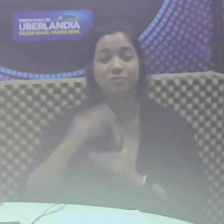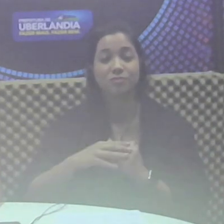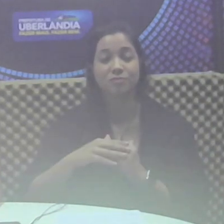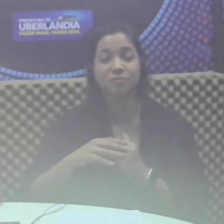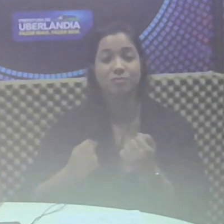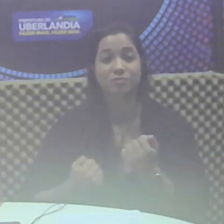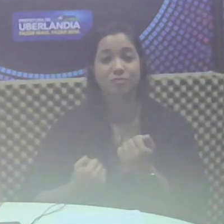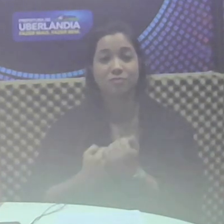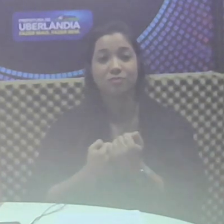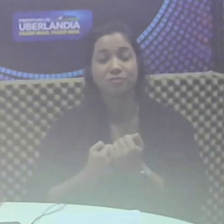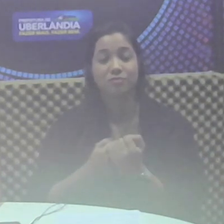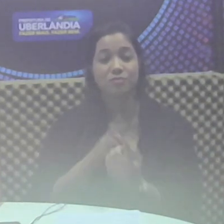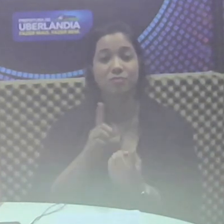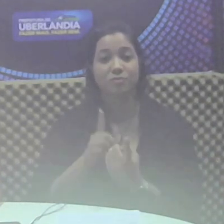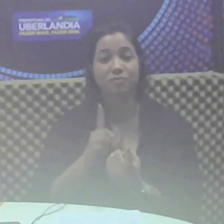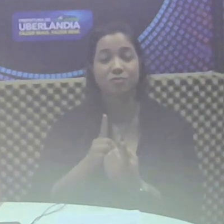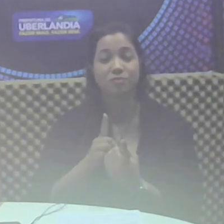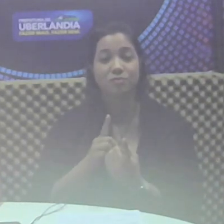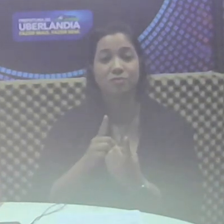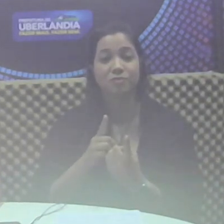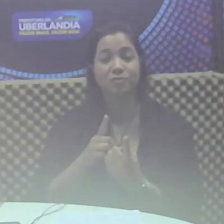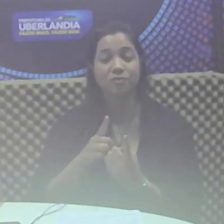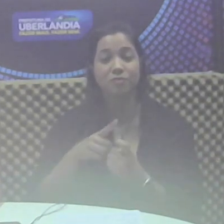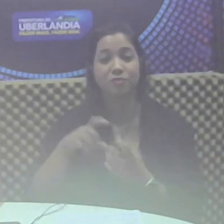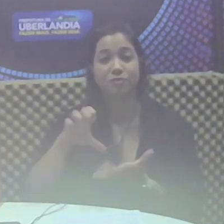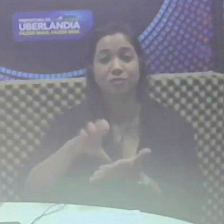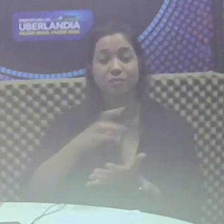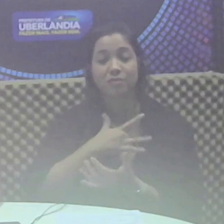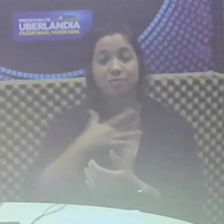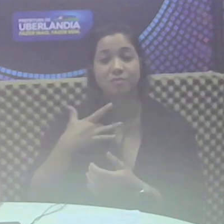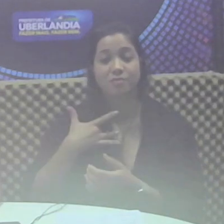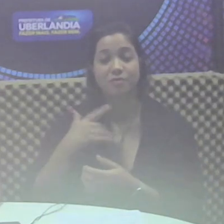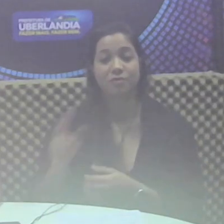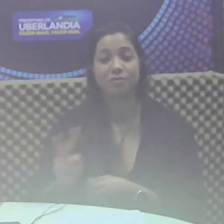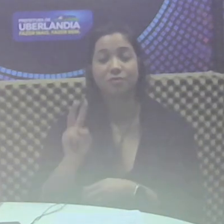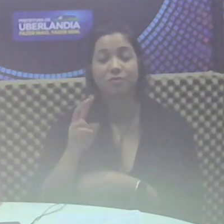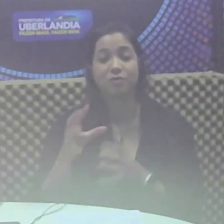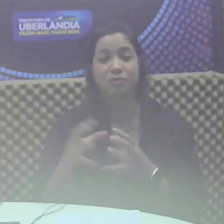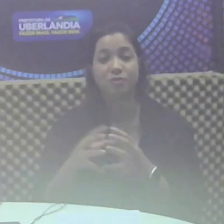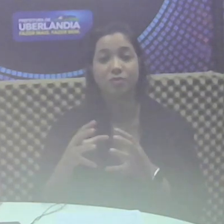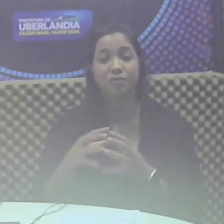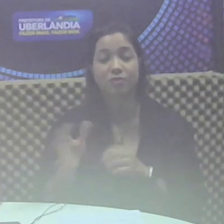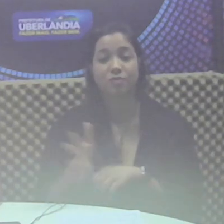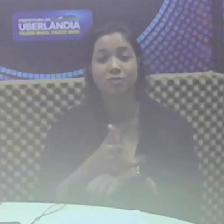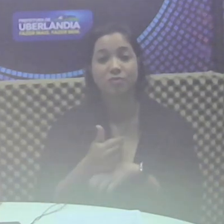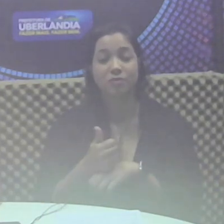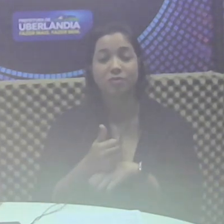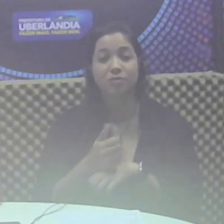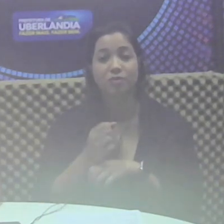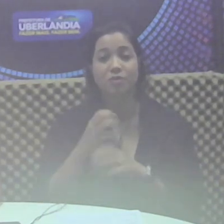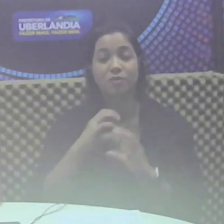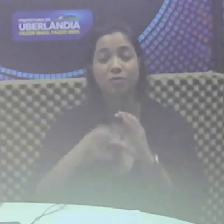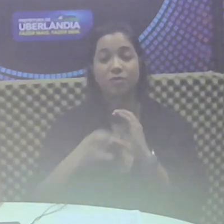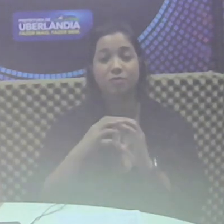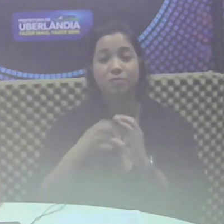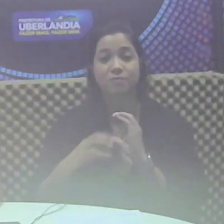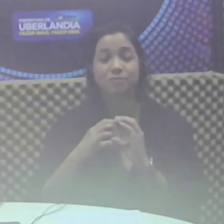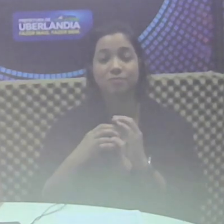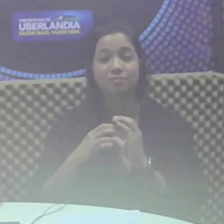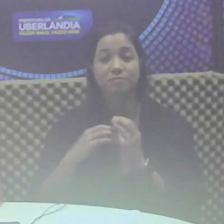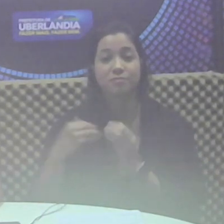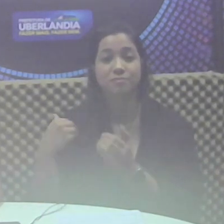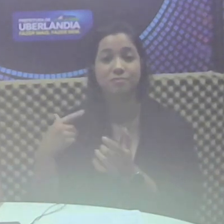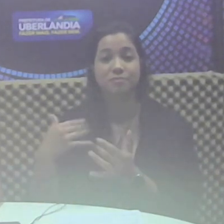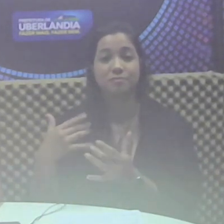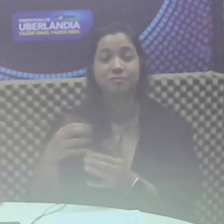na porta de entrada das unidades de saúde, valorizando as equipes e aprimorando estratégias de comunicação. No decorrer das